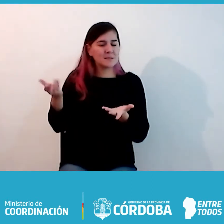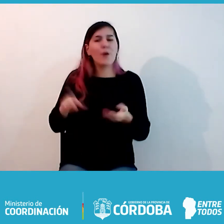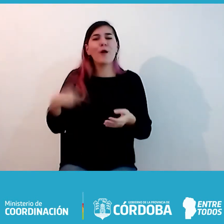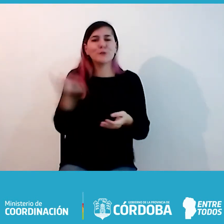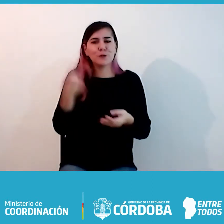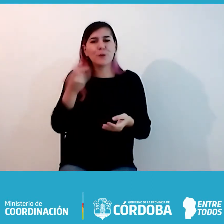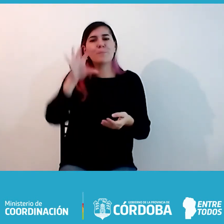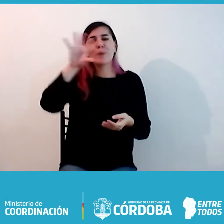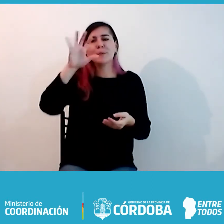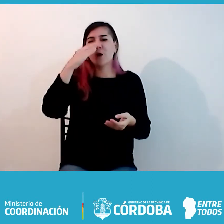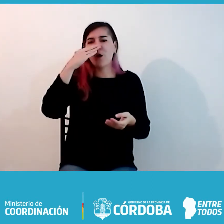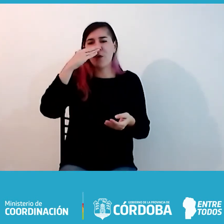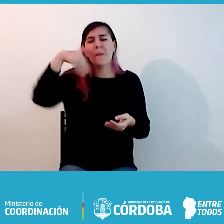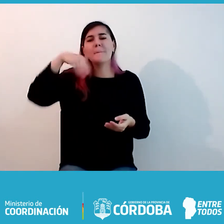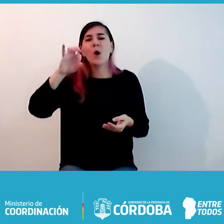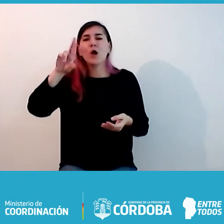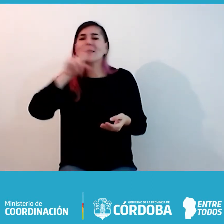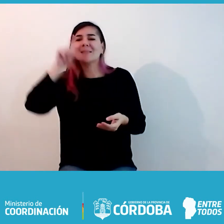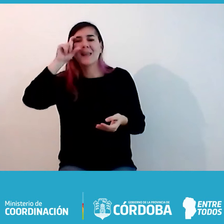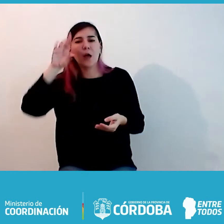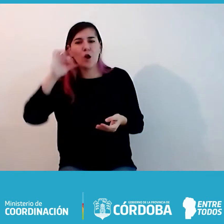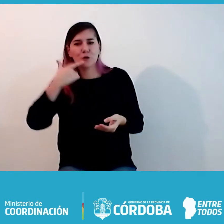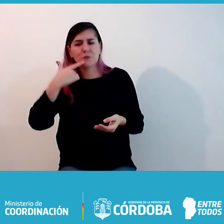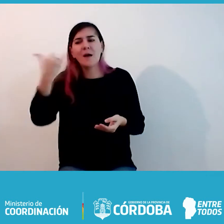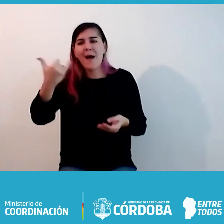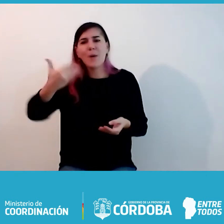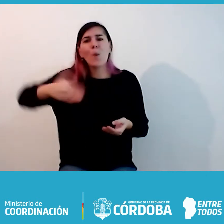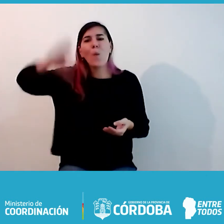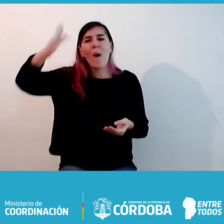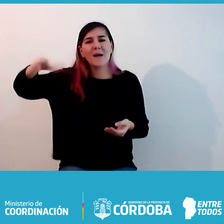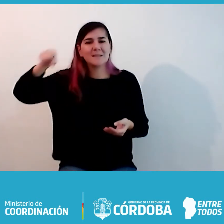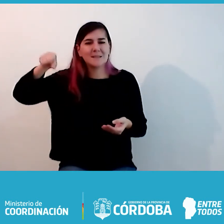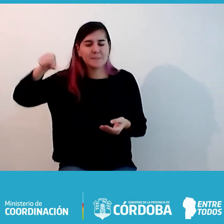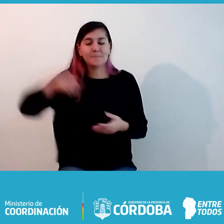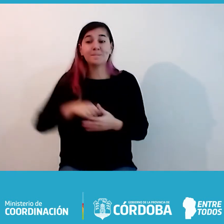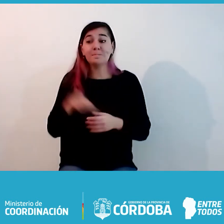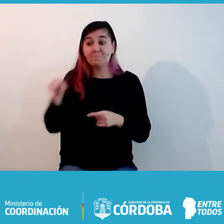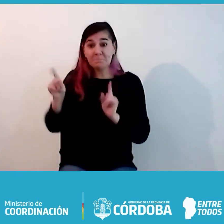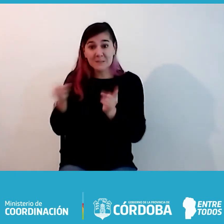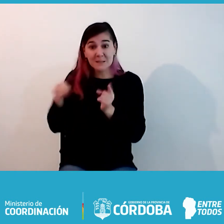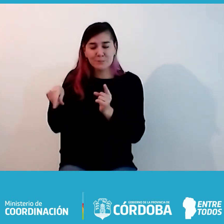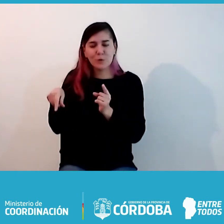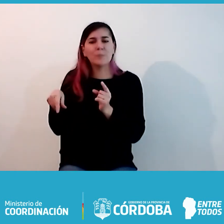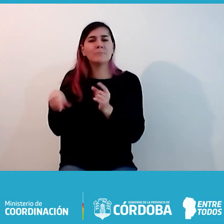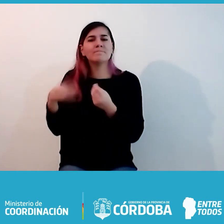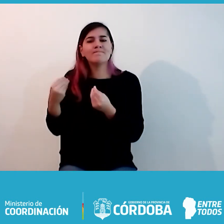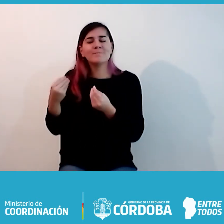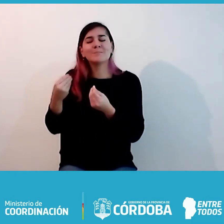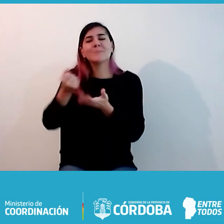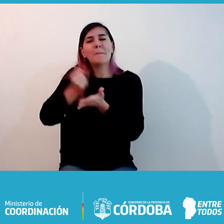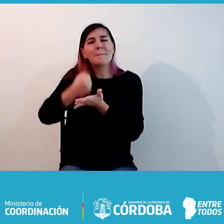en la provincia de Córdoba los morteros, que se encuentran en todo el Valle Serrano. En Córdoba estos morteros no solo sirvieron para moler